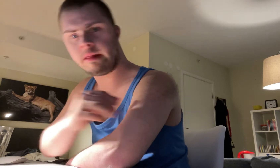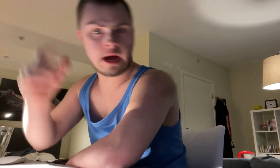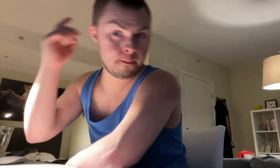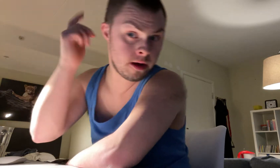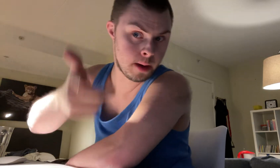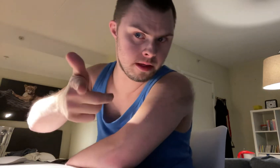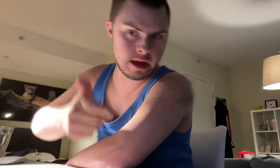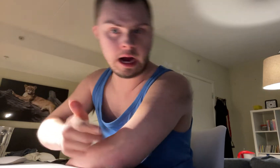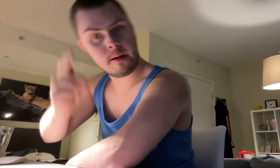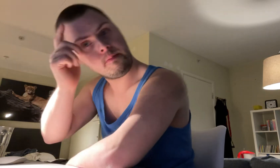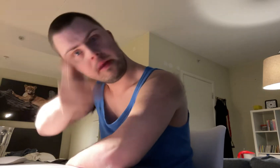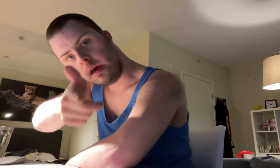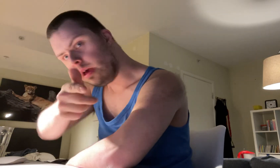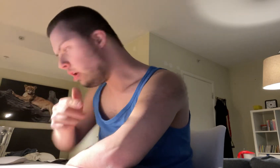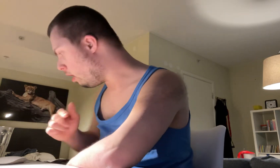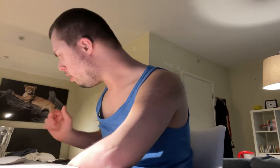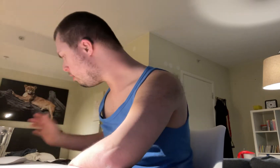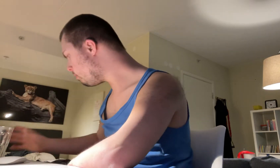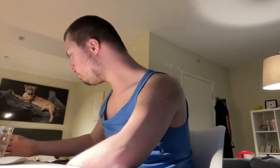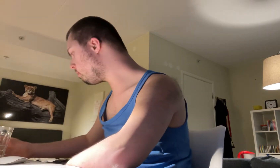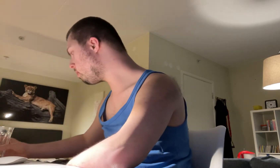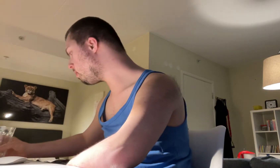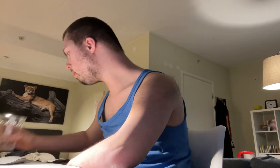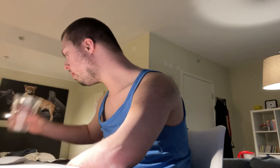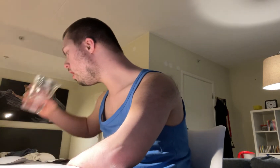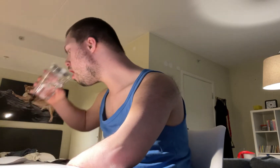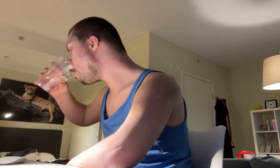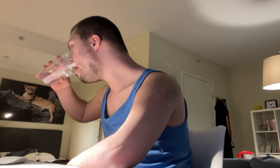Låtarlista. Kan man säga. Ja.